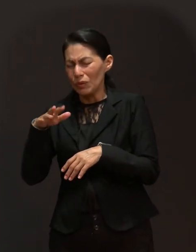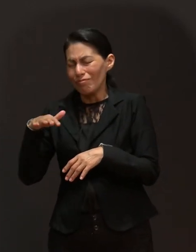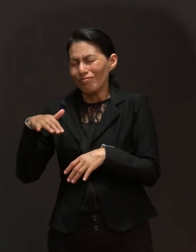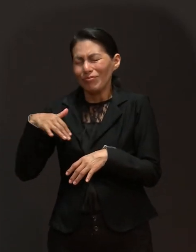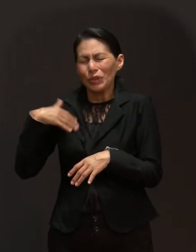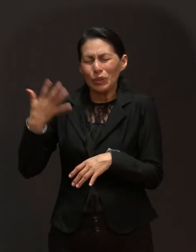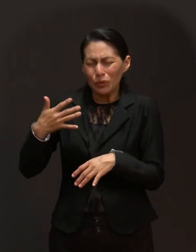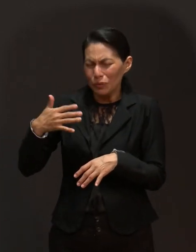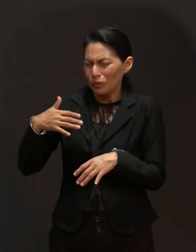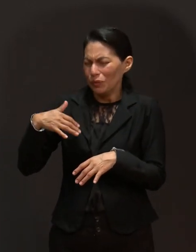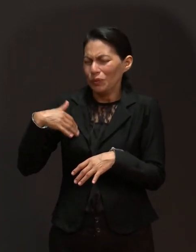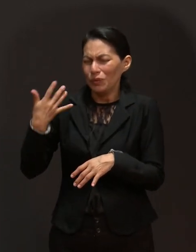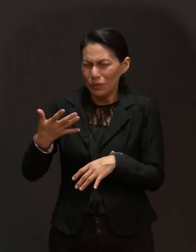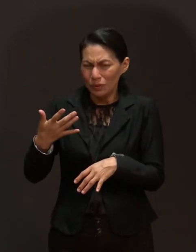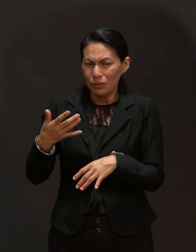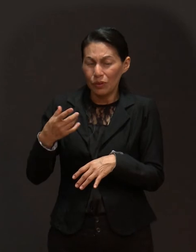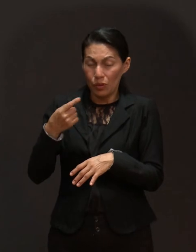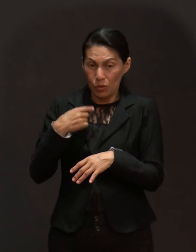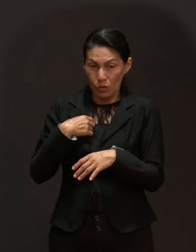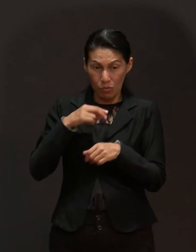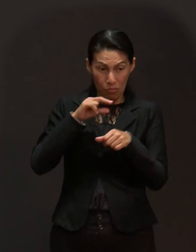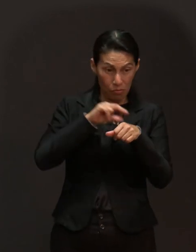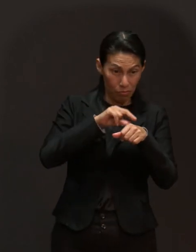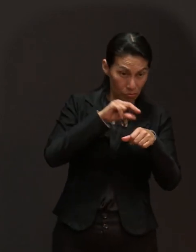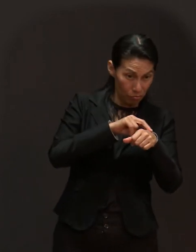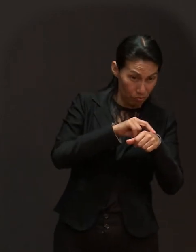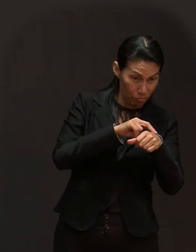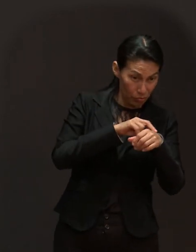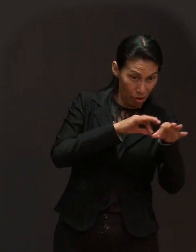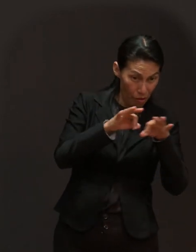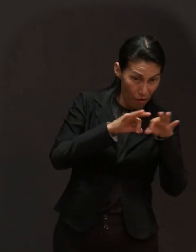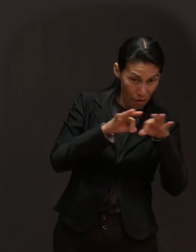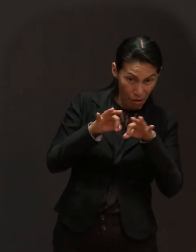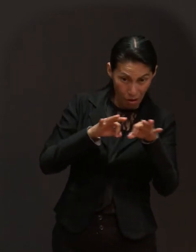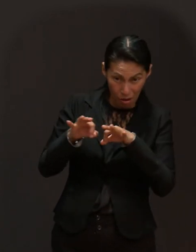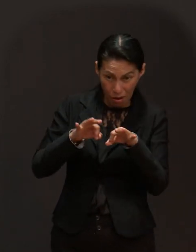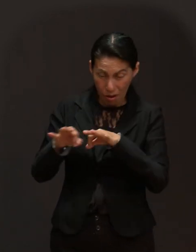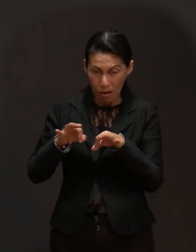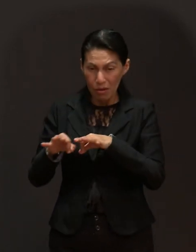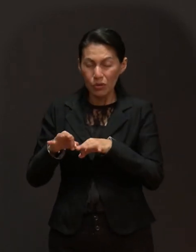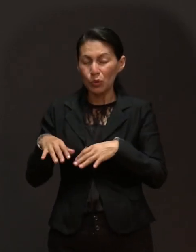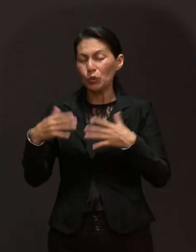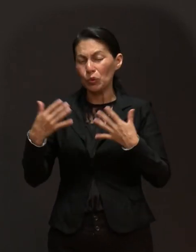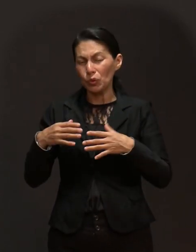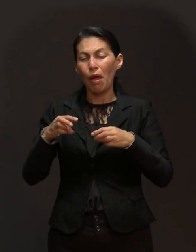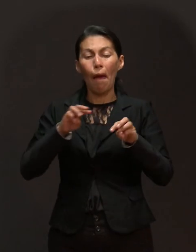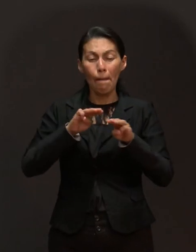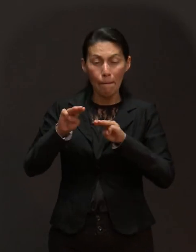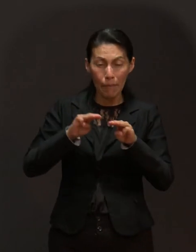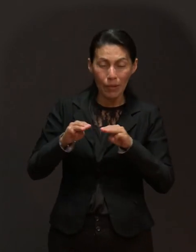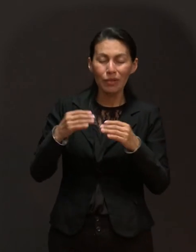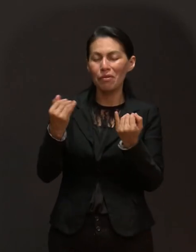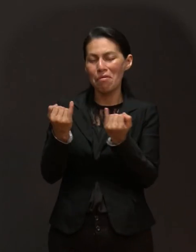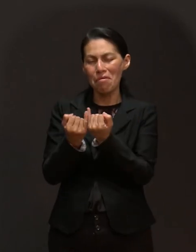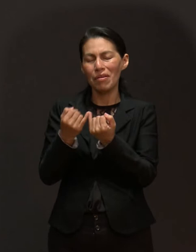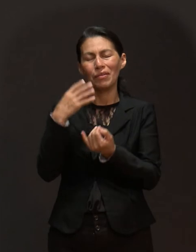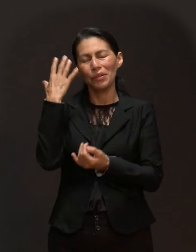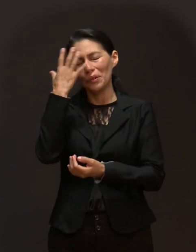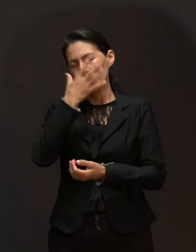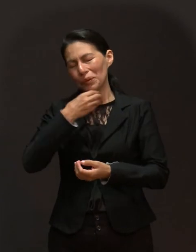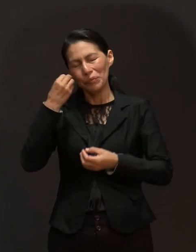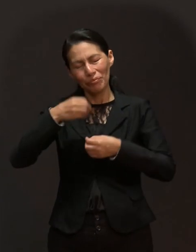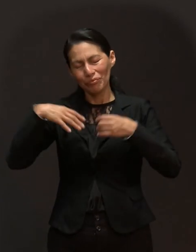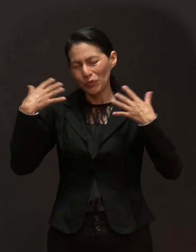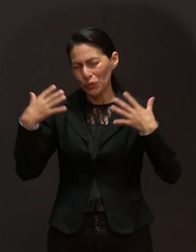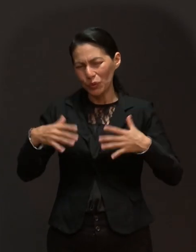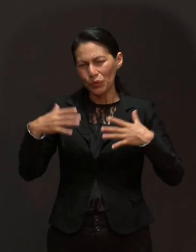pude ver muchos milagros también y hacer el trabajo no solo médico sino también misionero Amén qué maravilloso